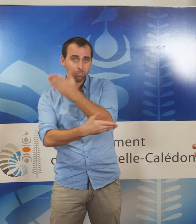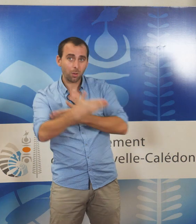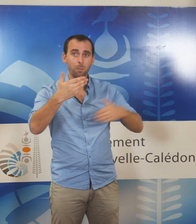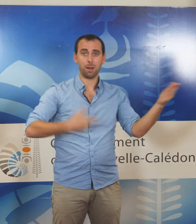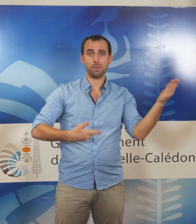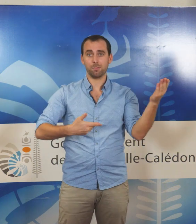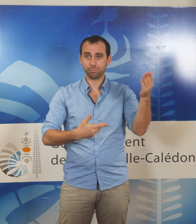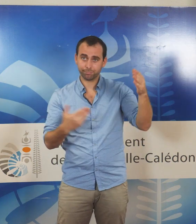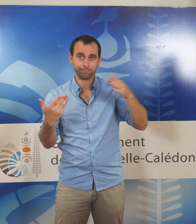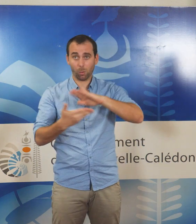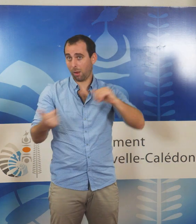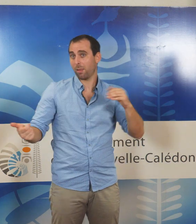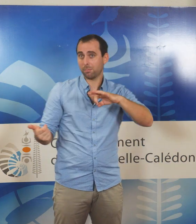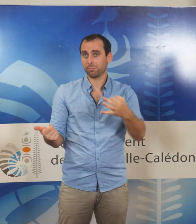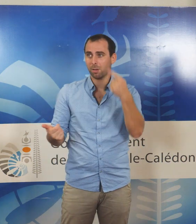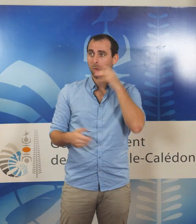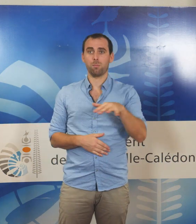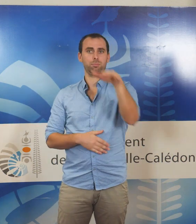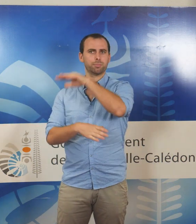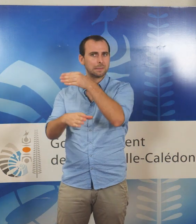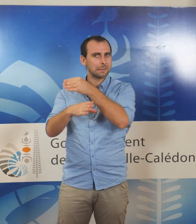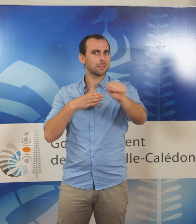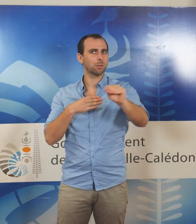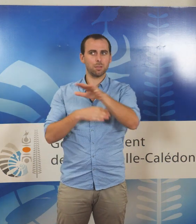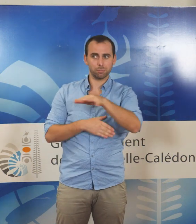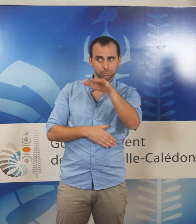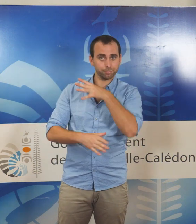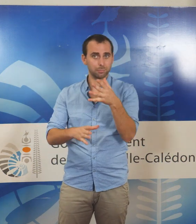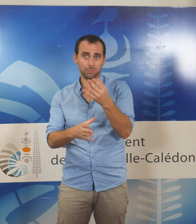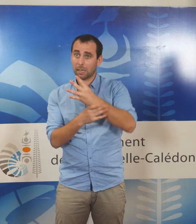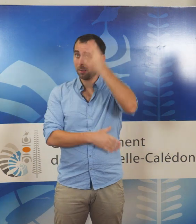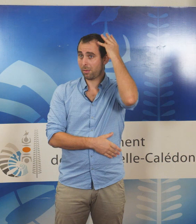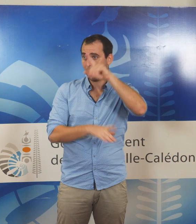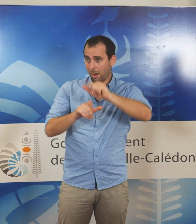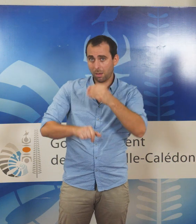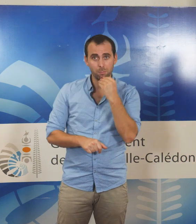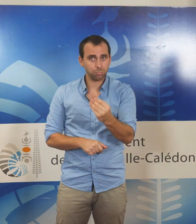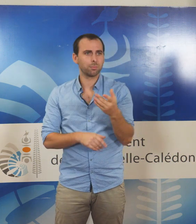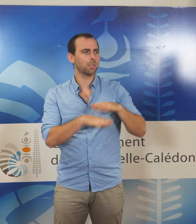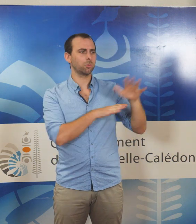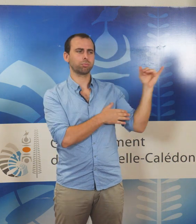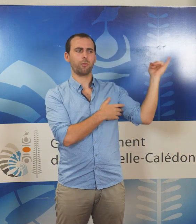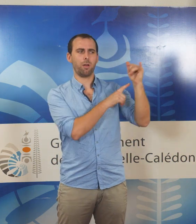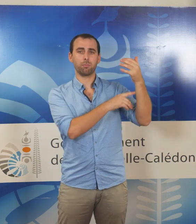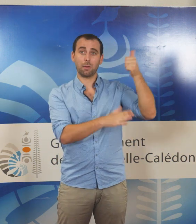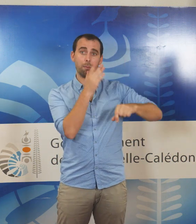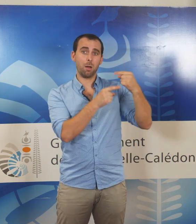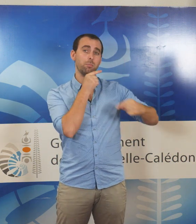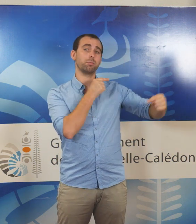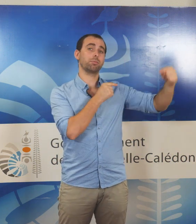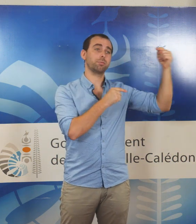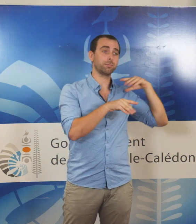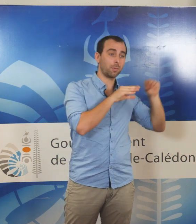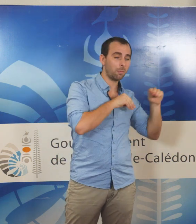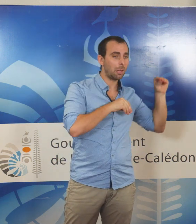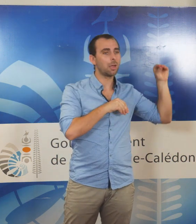qui devaient arriver en Nouvelle-Calédonie pour garantir la sécurité des Calédoniens et de tous les Calédoniens. Et de ce vol qui était prévu il y a un mois, avait été décalé pour